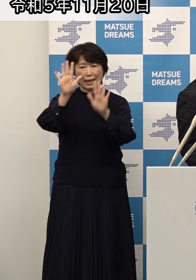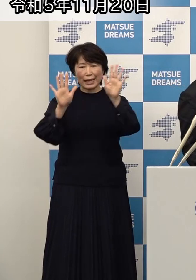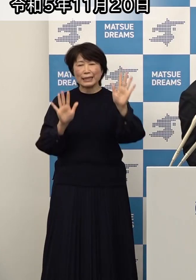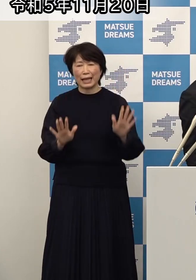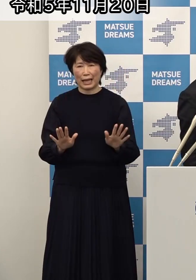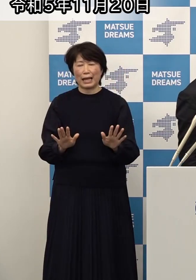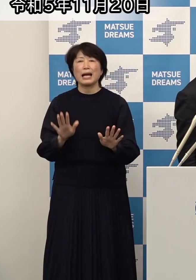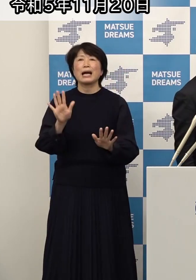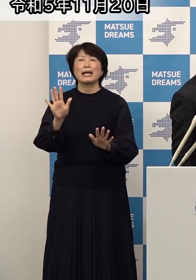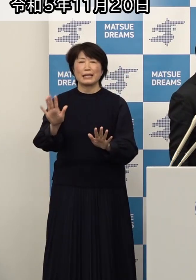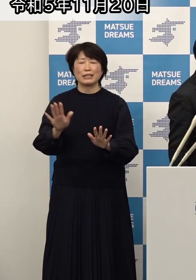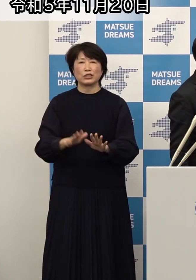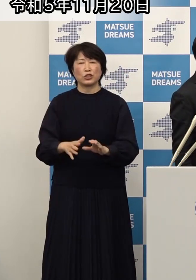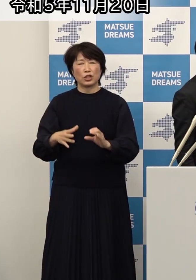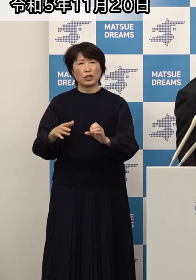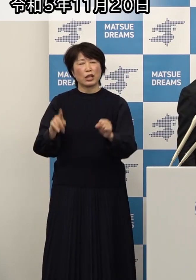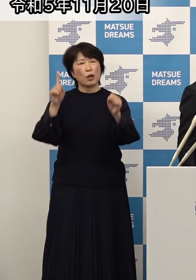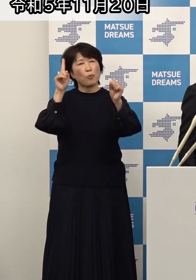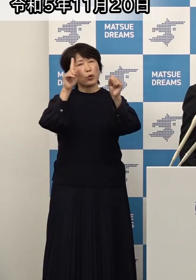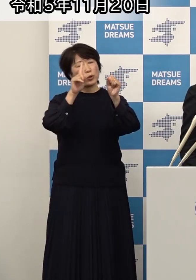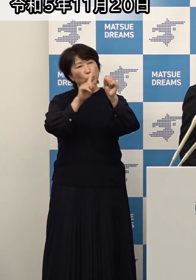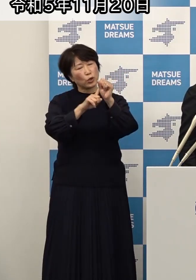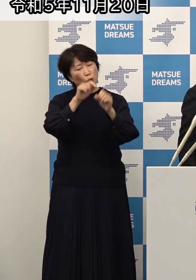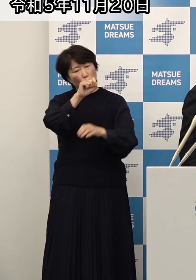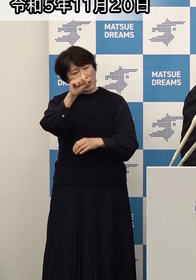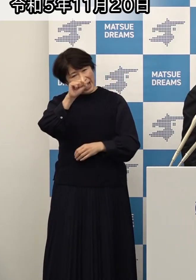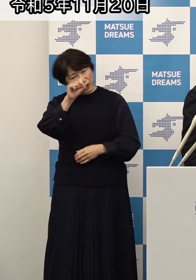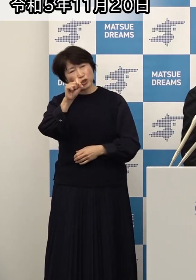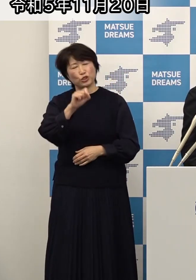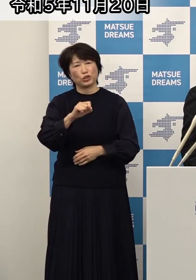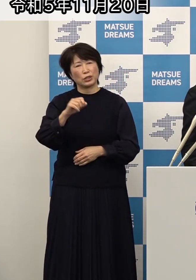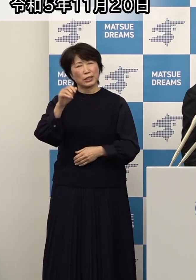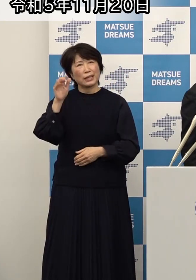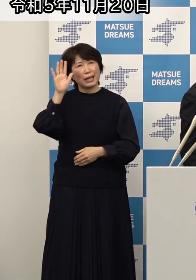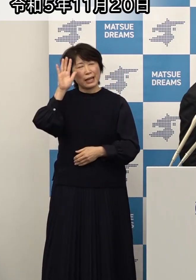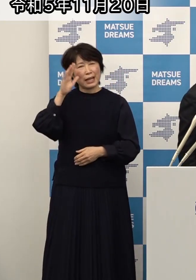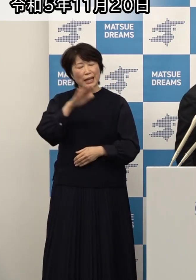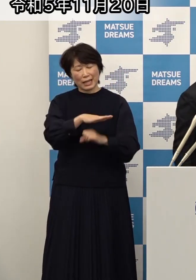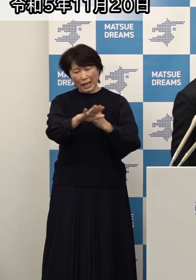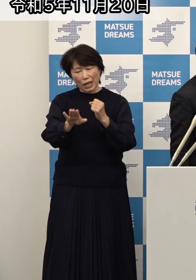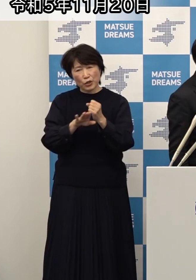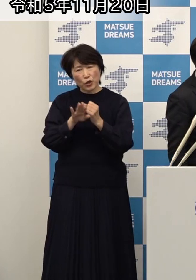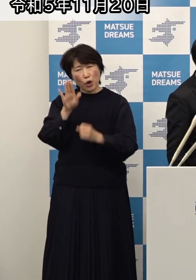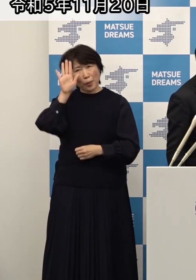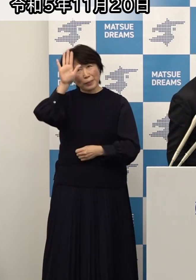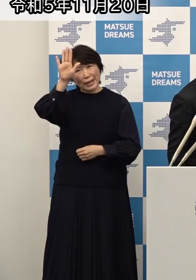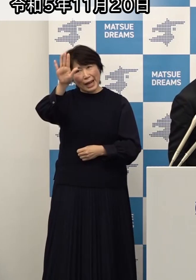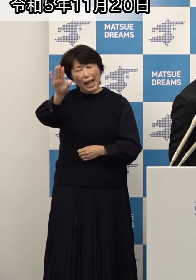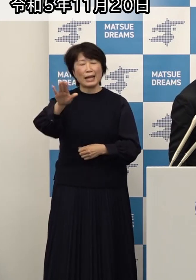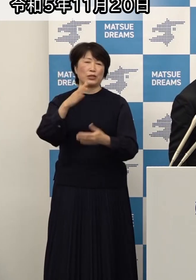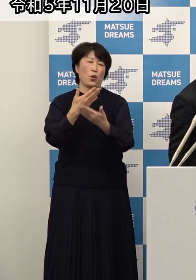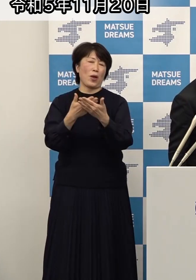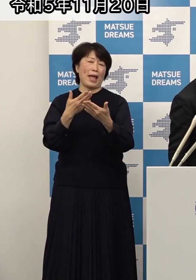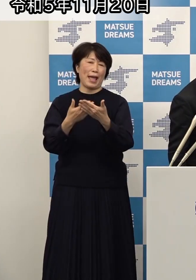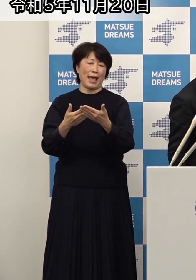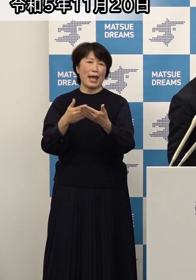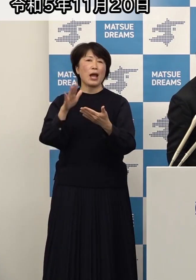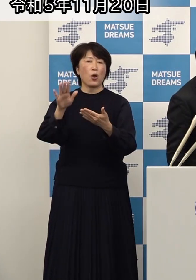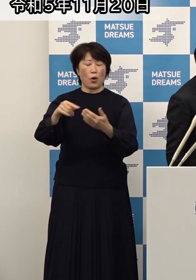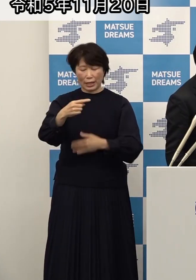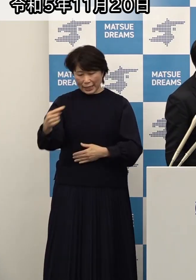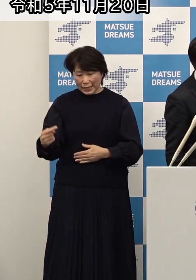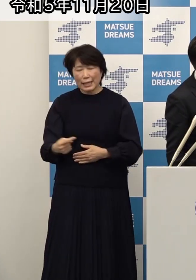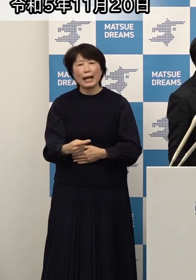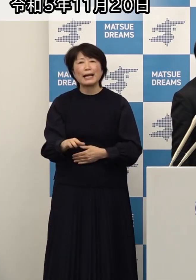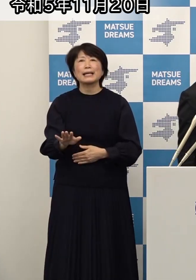もらうと、名前も書いてもらうというふうな未来、環境未来へというのを作ります。これは1階のエントランスで実